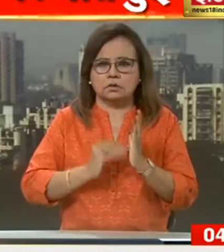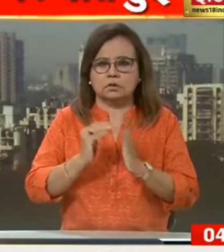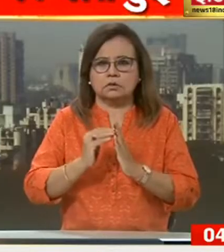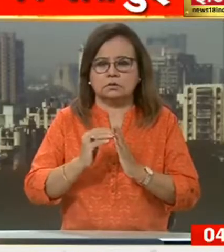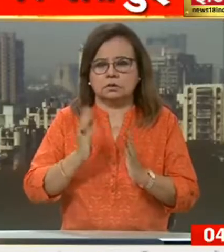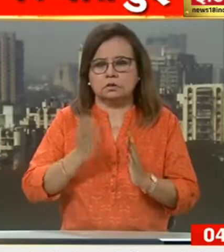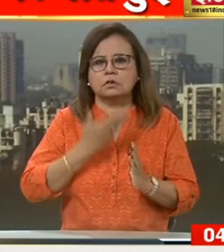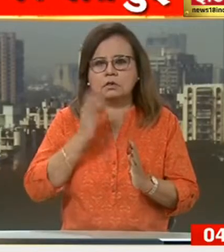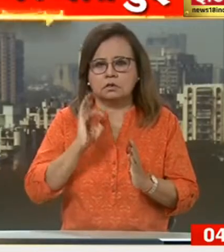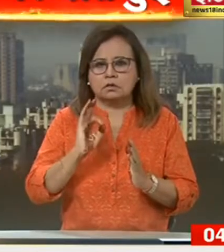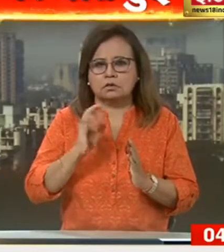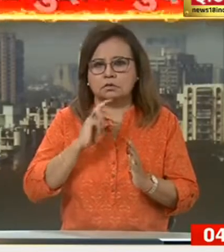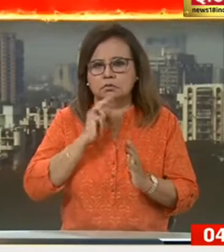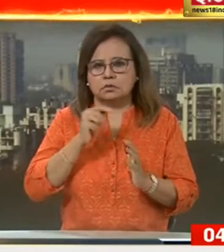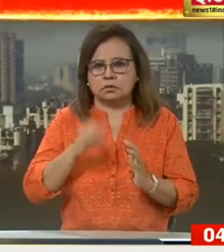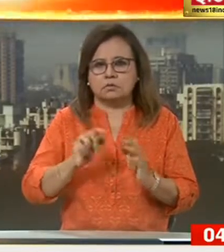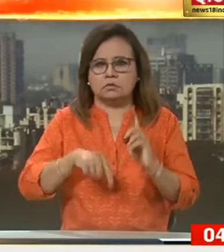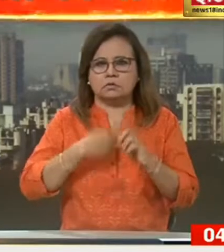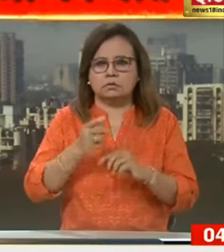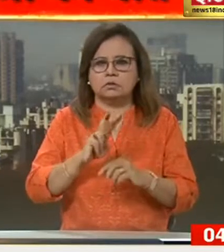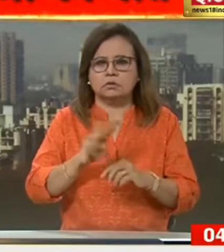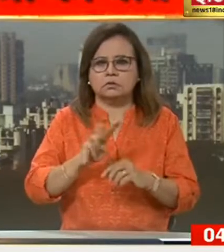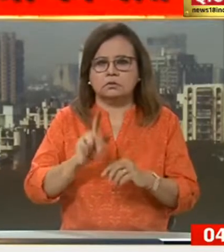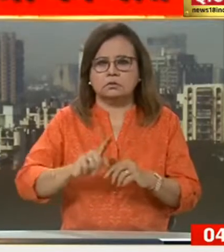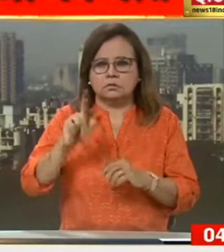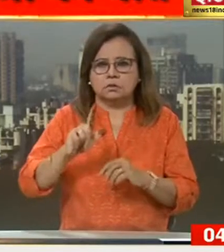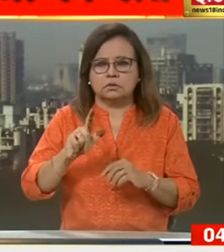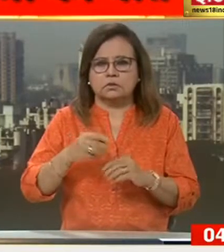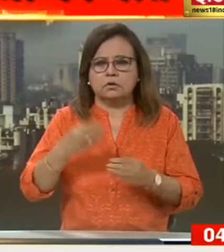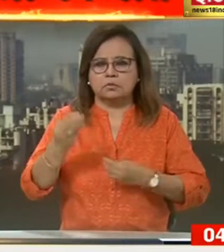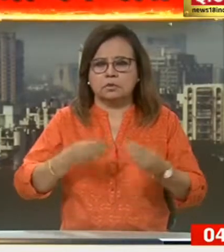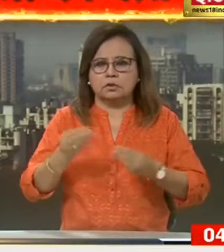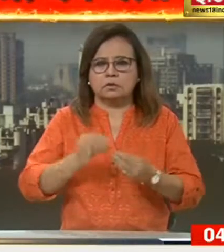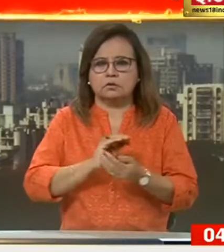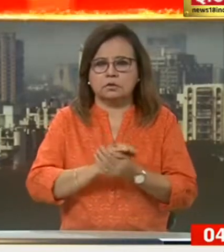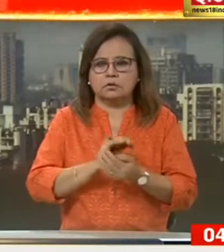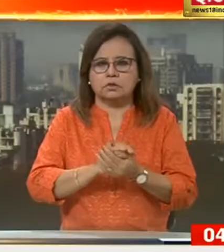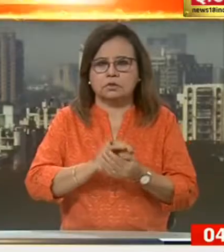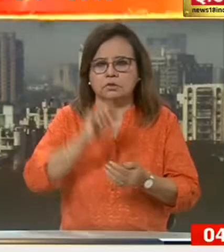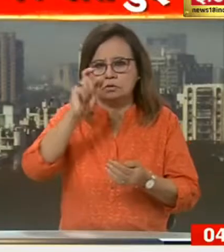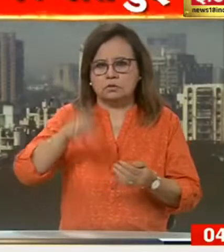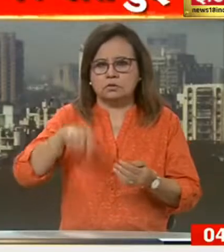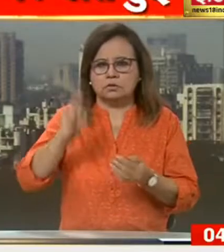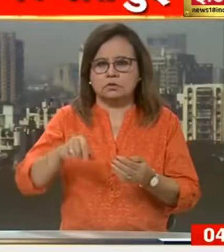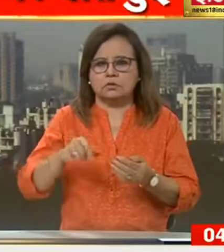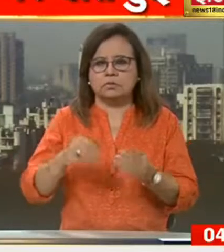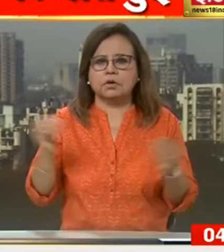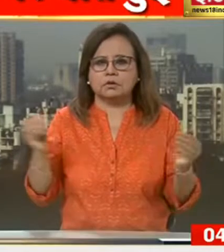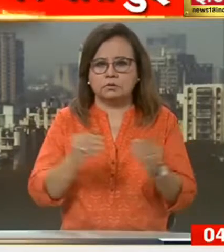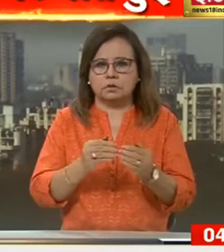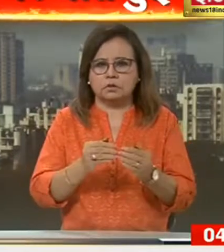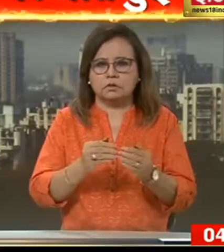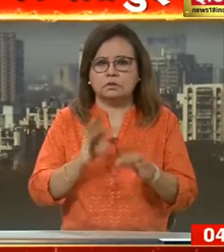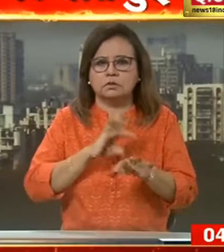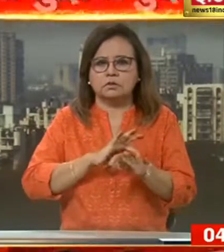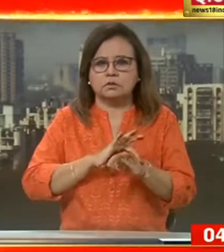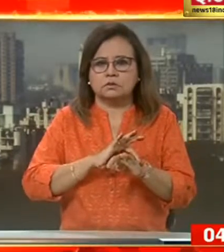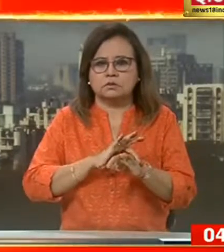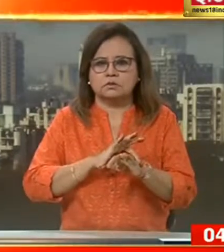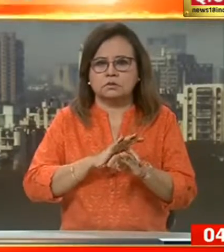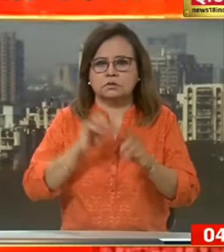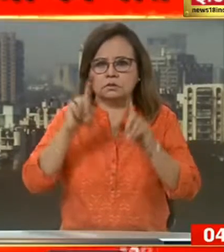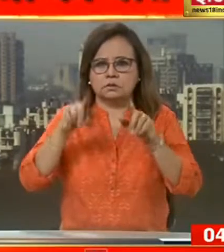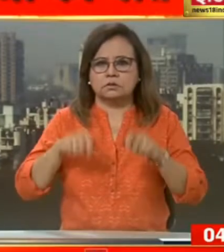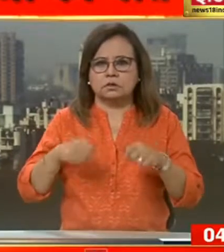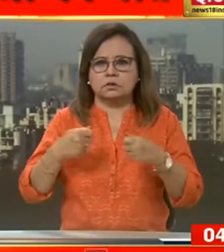हुई प्रगति की सराहना की इसके अलावा दोनों नेताओं के बीच व्यापार एवं निवेश लोगों के बीच संपर्क